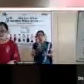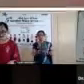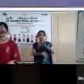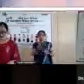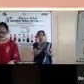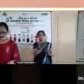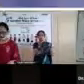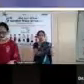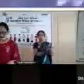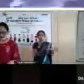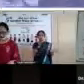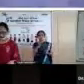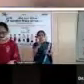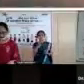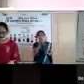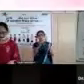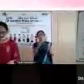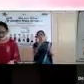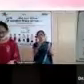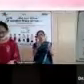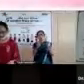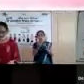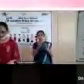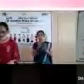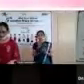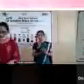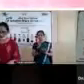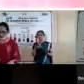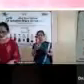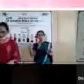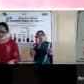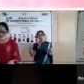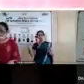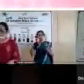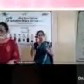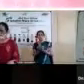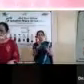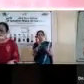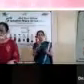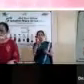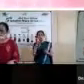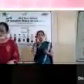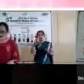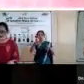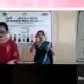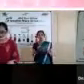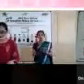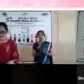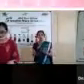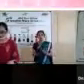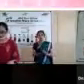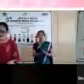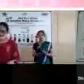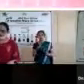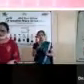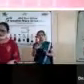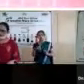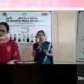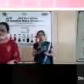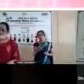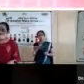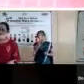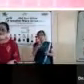श्रीमती अंजलि भावड़ा जी, विभाग में मेरे सहयोगी DDG श्री किशोर बाबूराव सुरवड़े जी, राष्ट्रीय संस्थानों